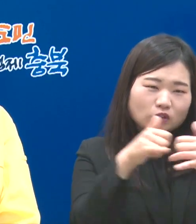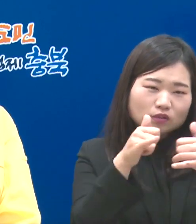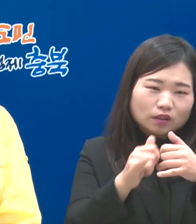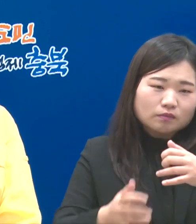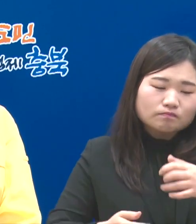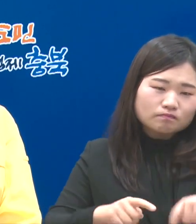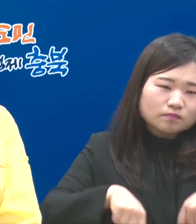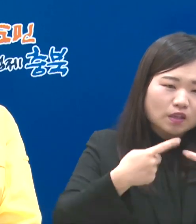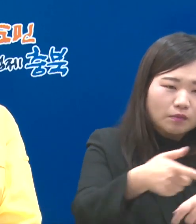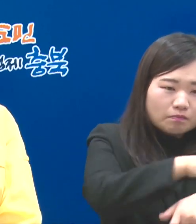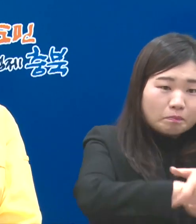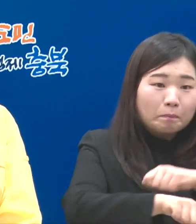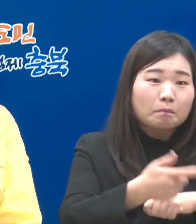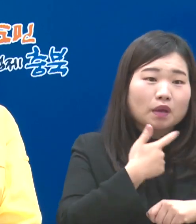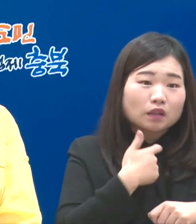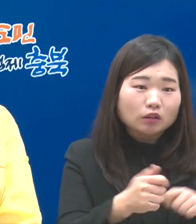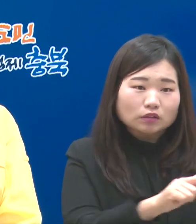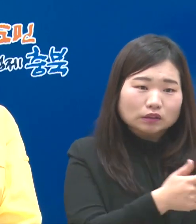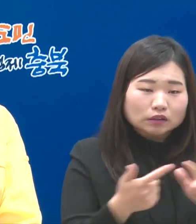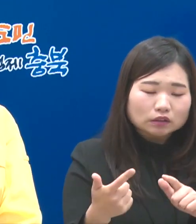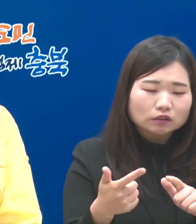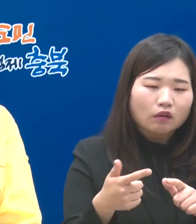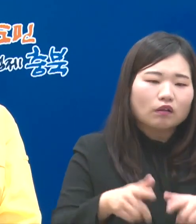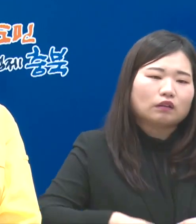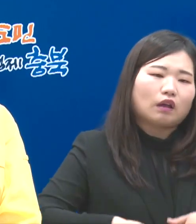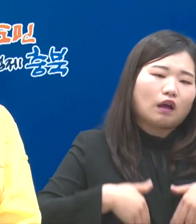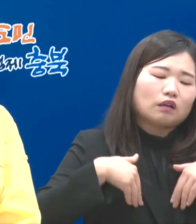속에 건강하게 돌아갈 수